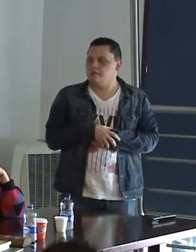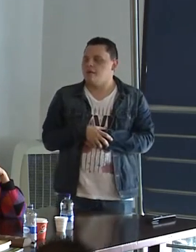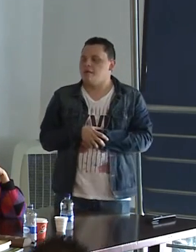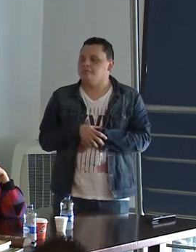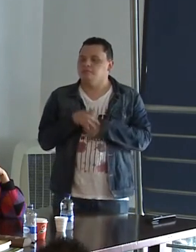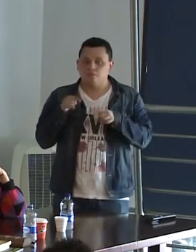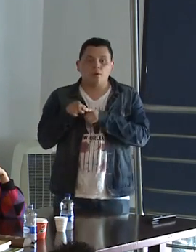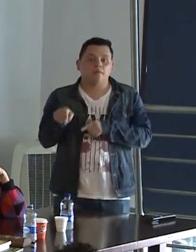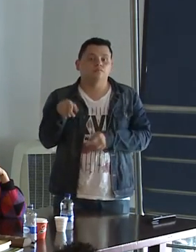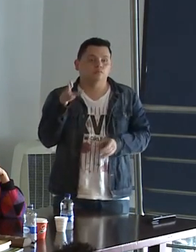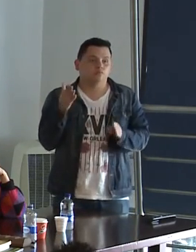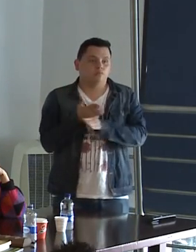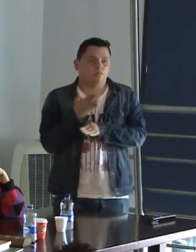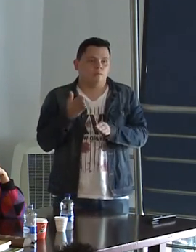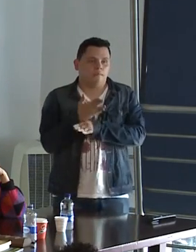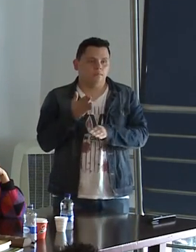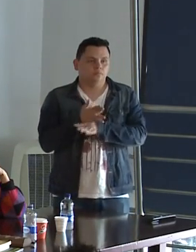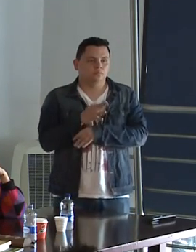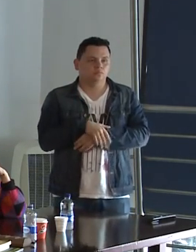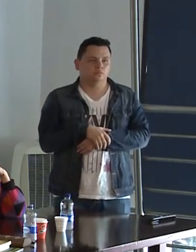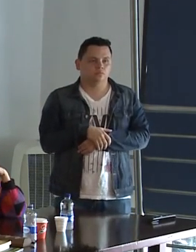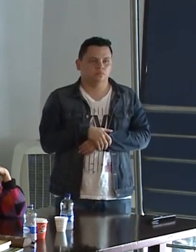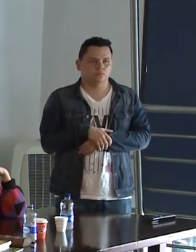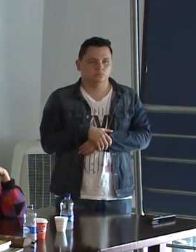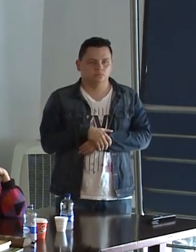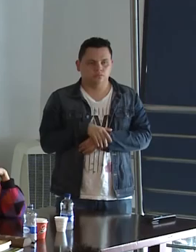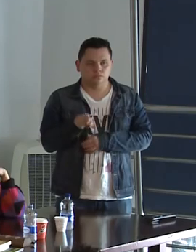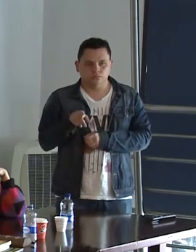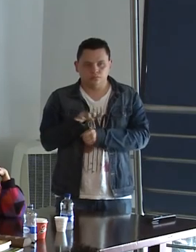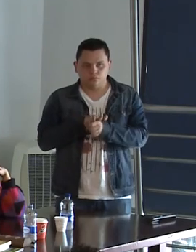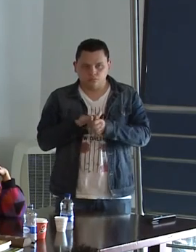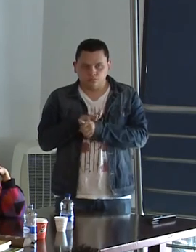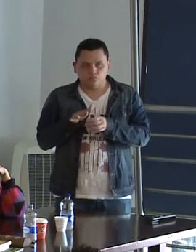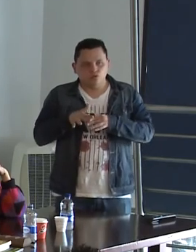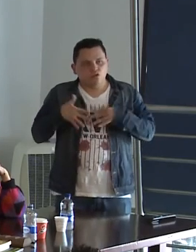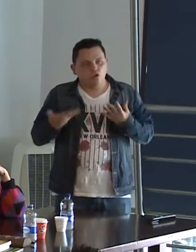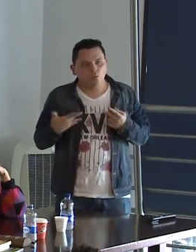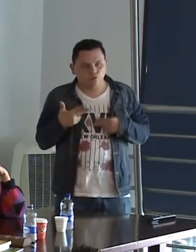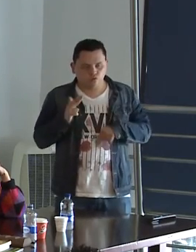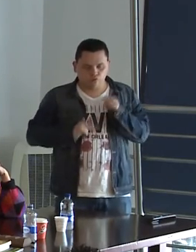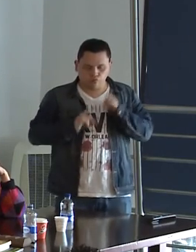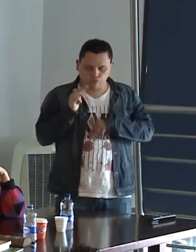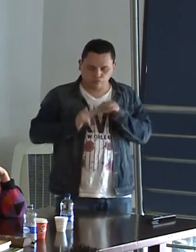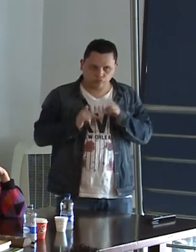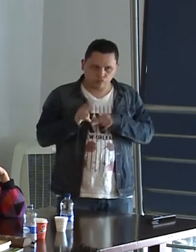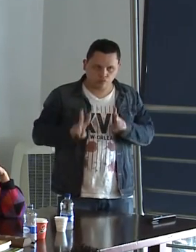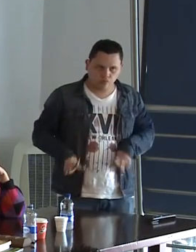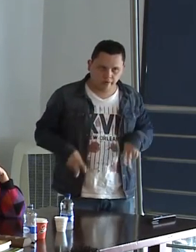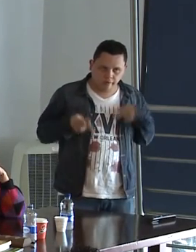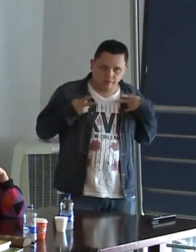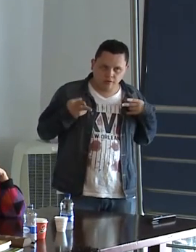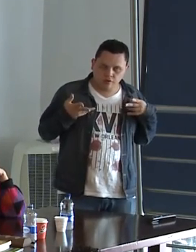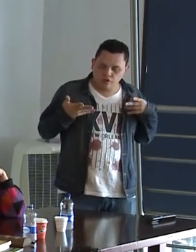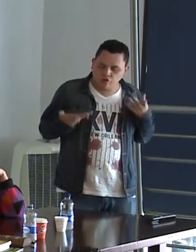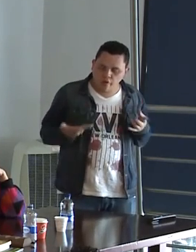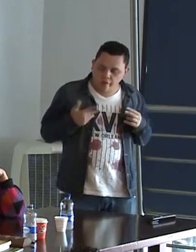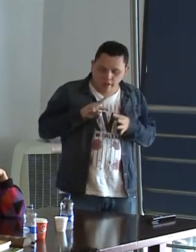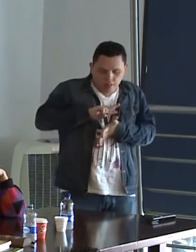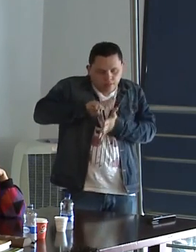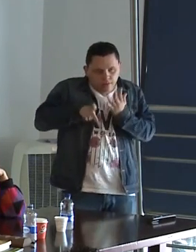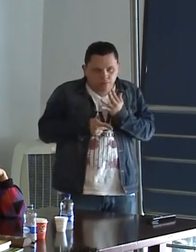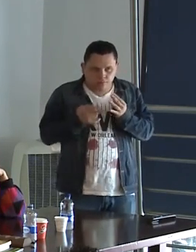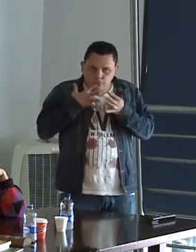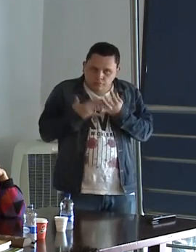Entonces, aquí hay un problema que entender, este asunto de cómo construimos una vida, pero también